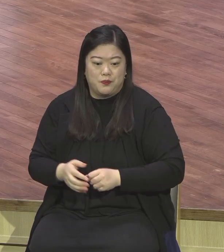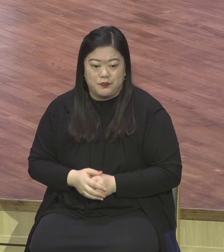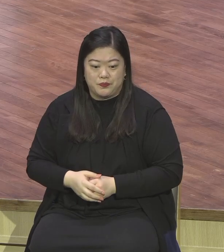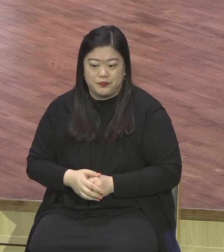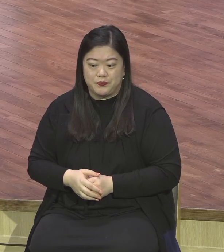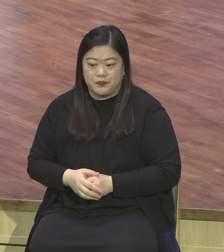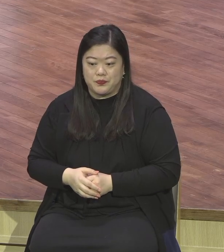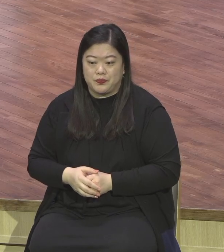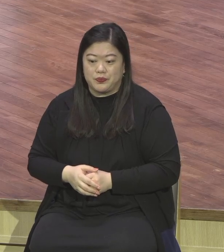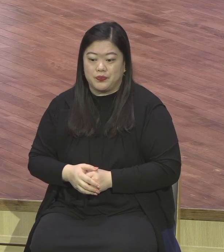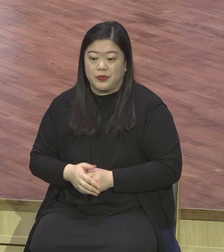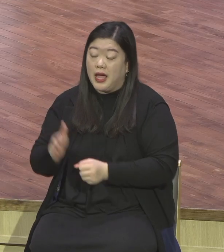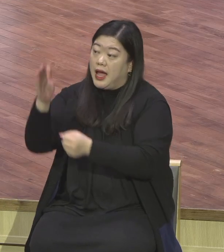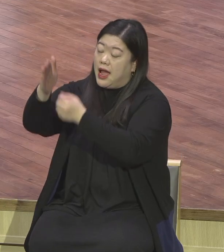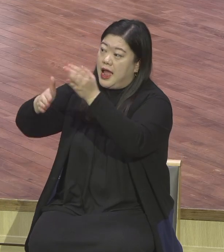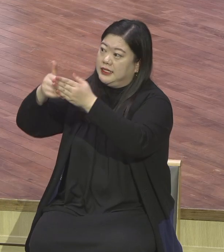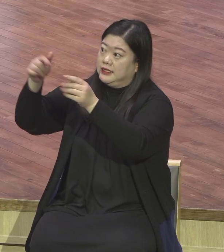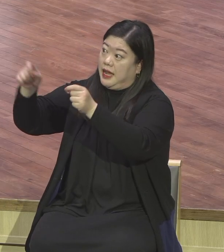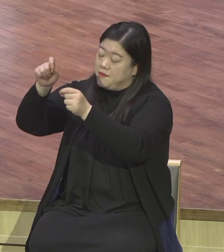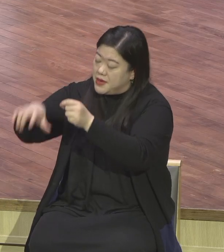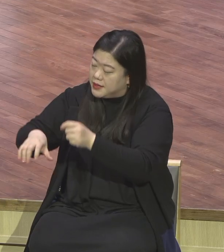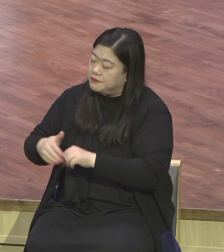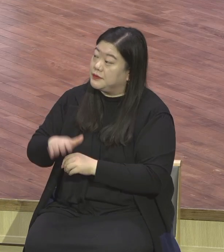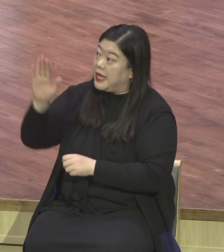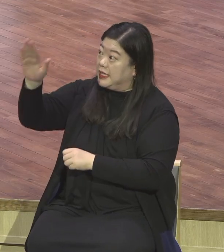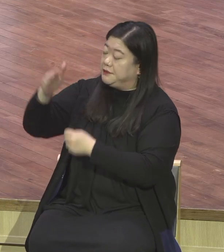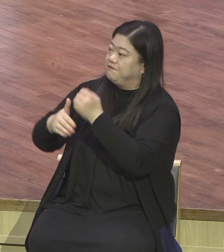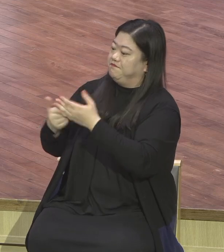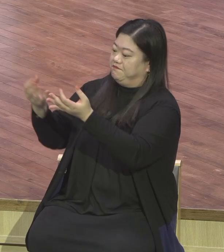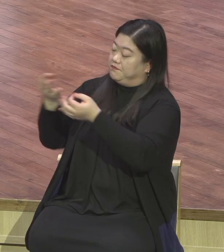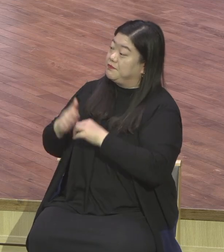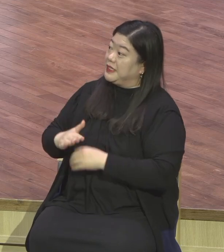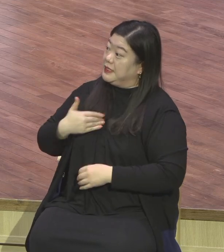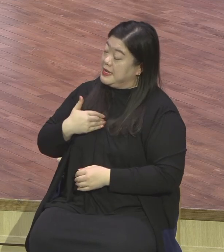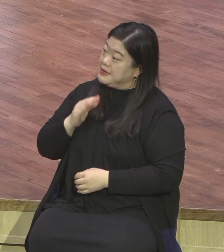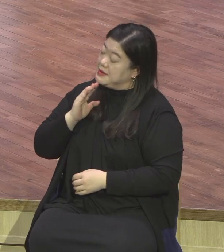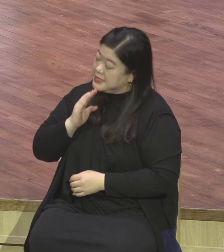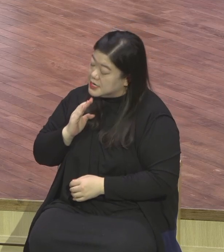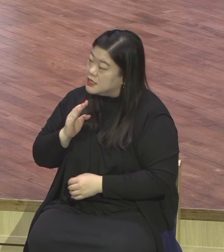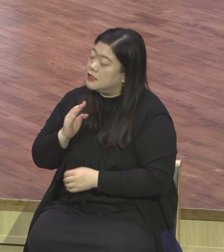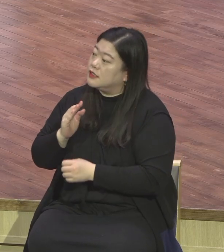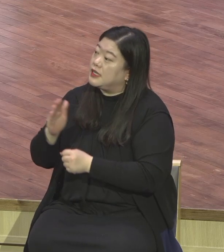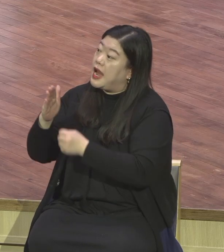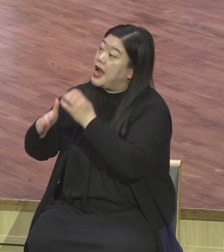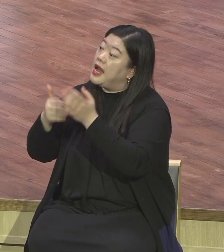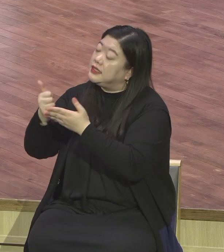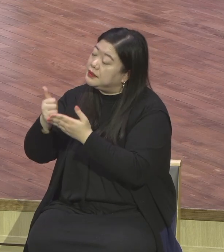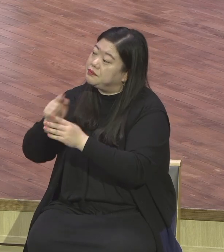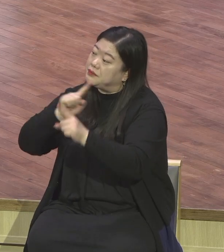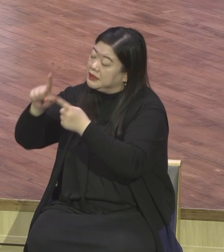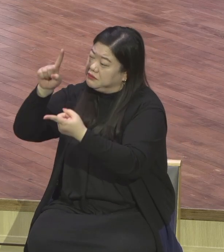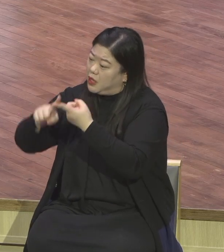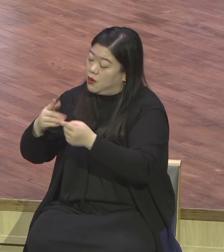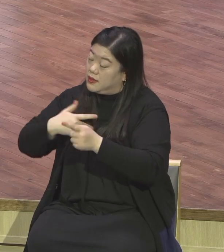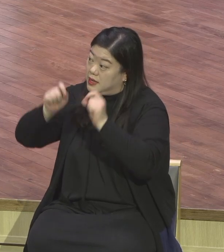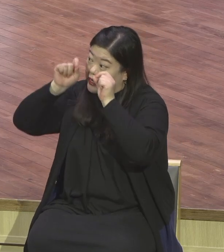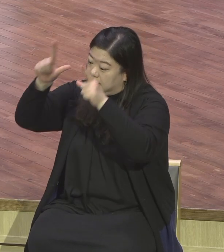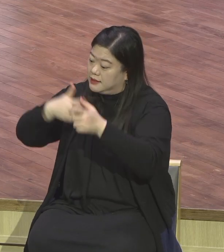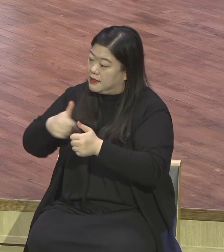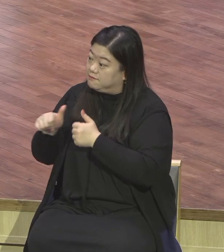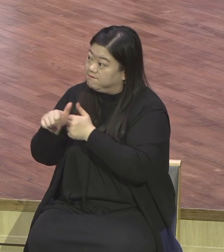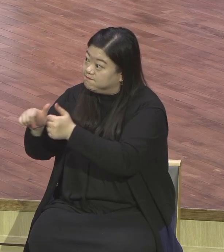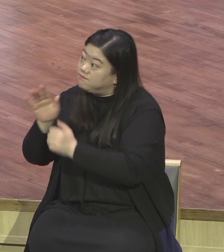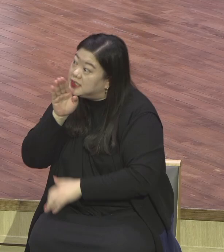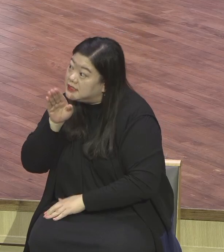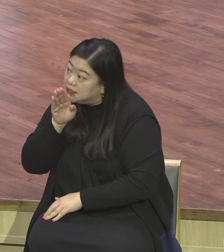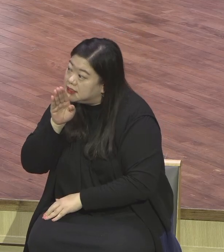하나님 앞에 드린 자들 하나님 아시지 않습니까 말씀대로 백배 축복하라 야 주옵사사 2, 3, 7 나 살릴 수